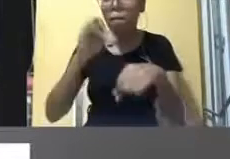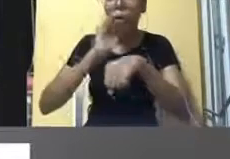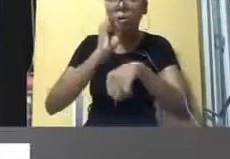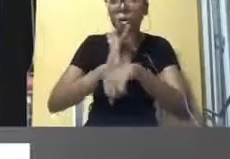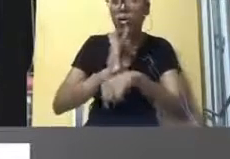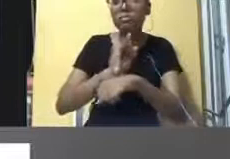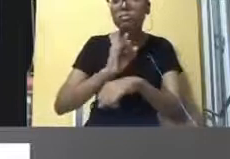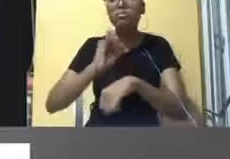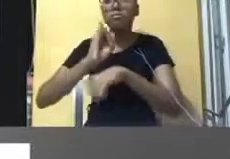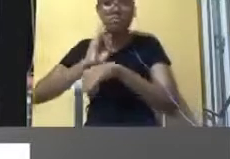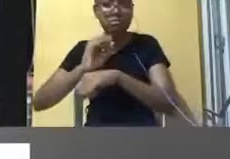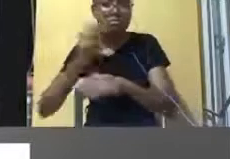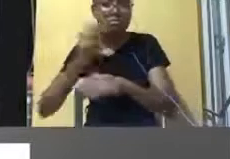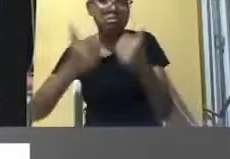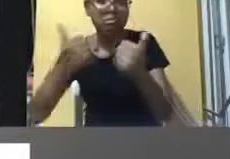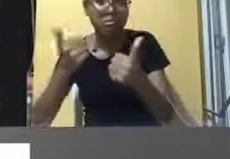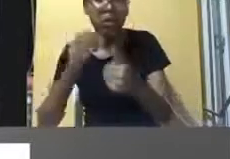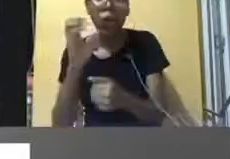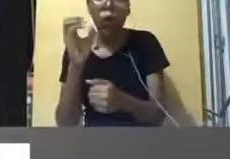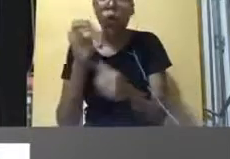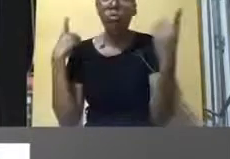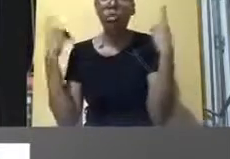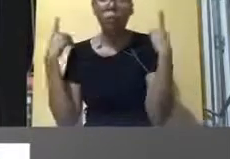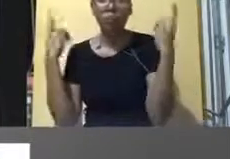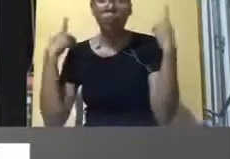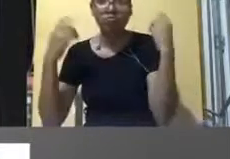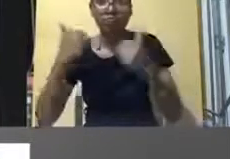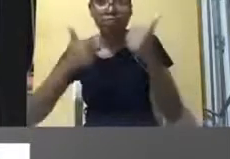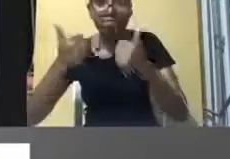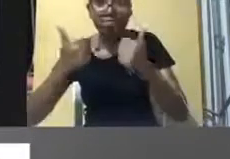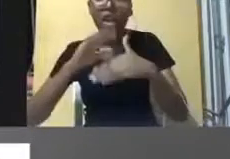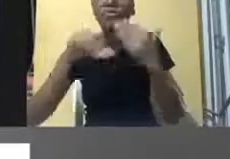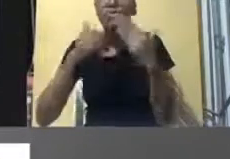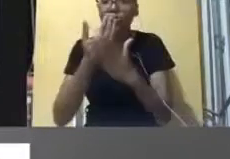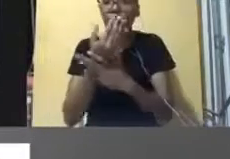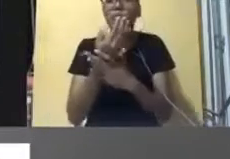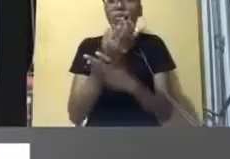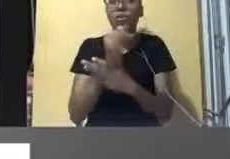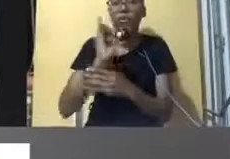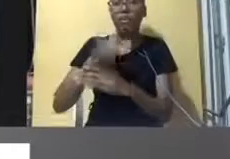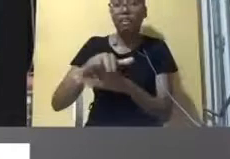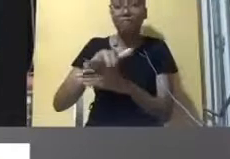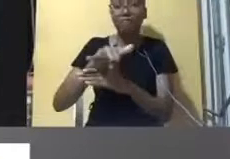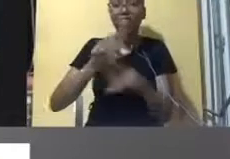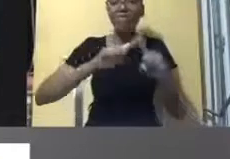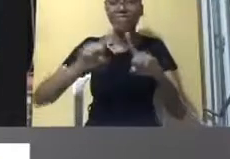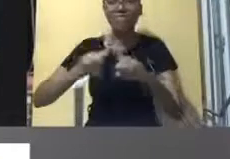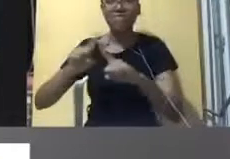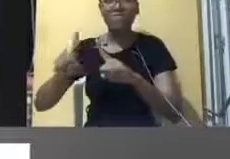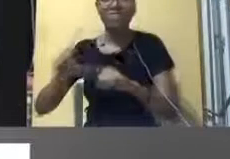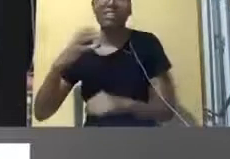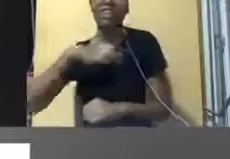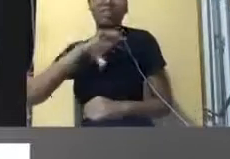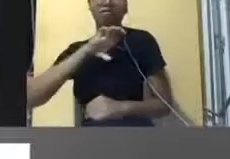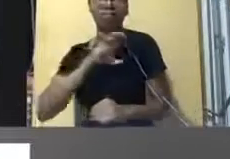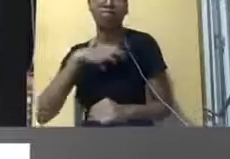deporte? Todas esas cosas tienen una influencia importante en la persona. Entonces no podemos hablar